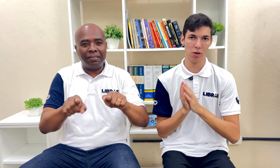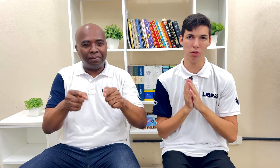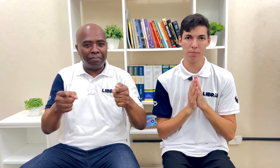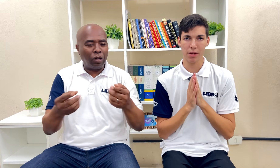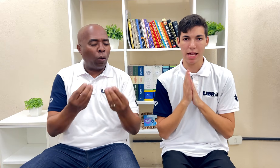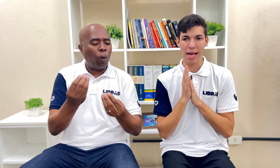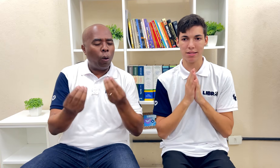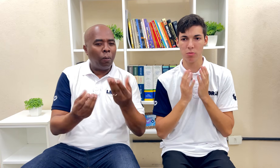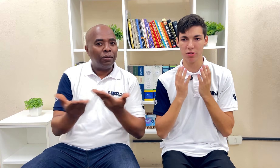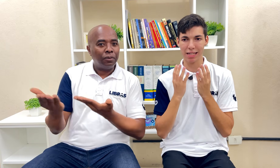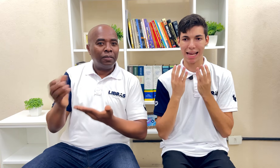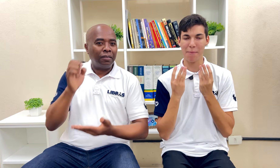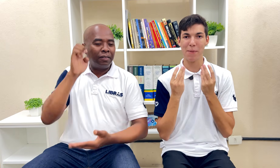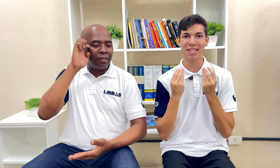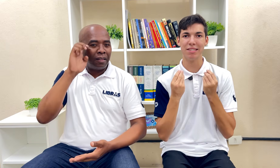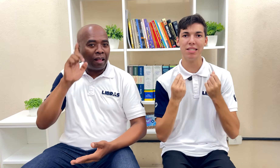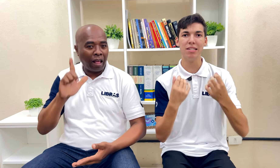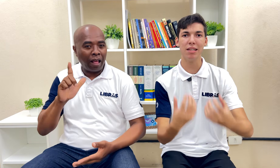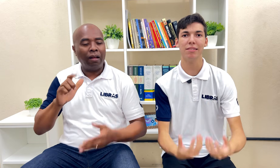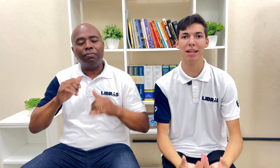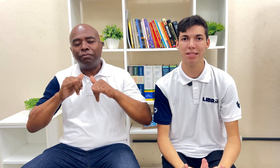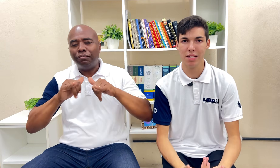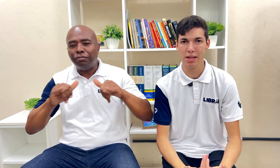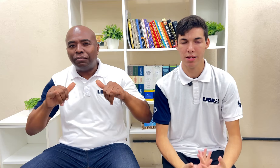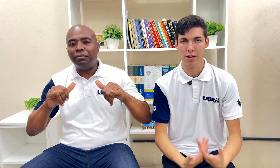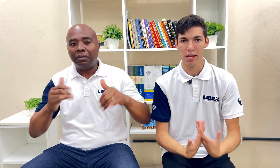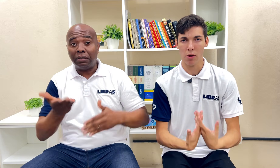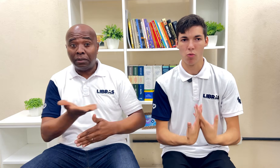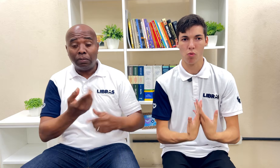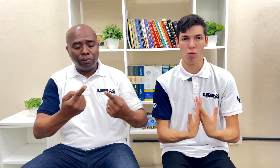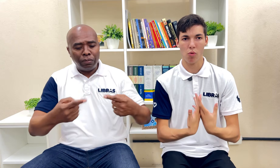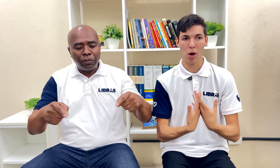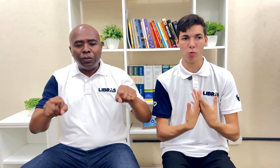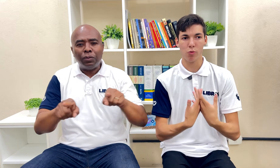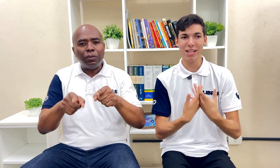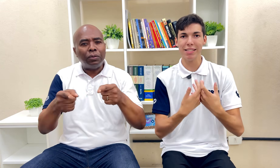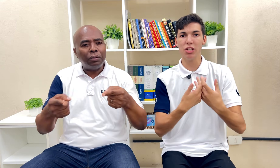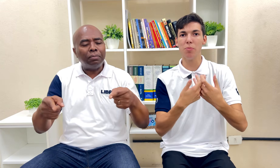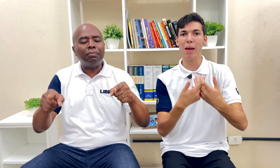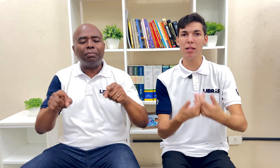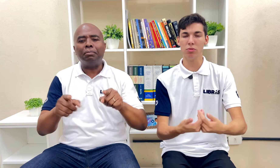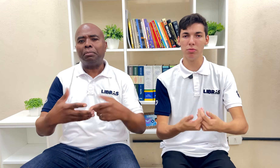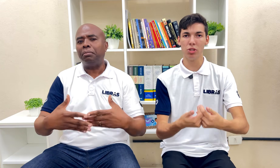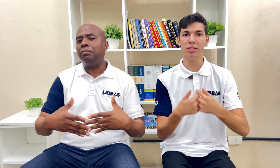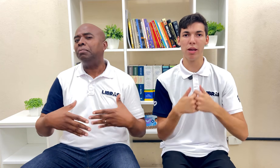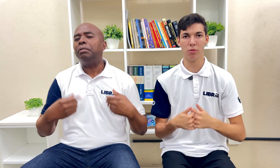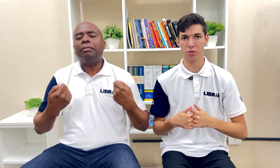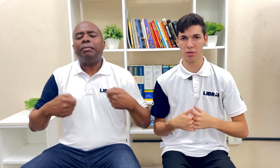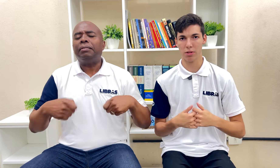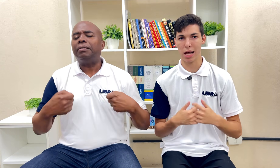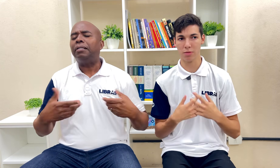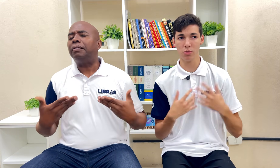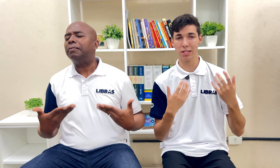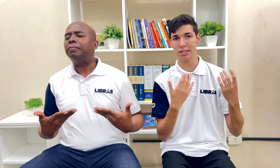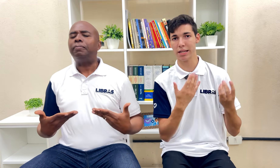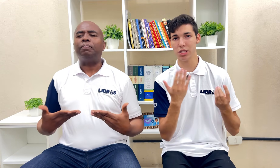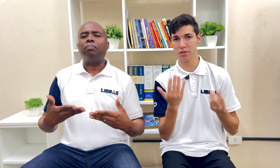falou, essa música ela precisa trazer o entendimento de Deus. As músicas da igreja, vocês